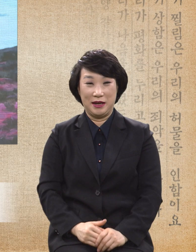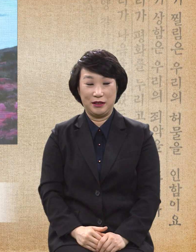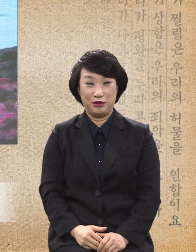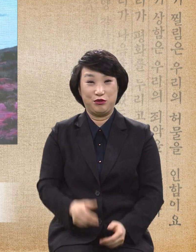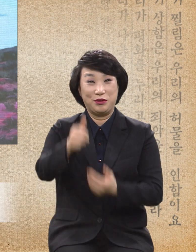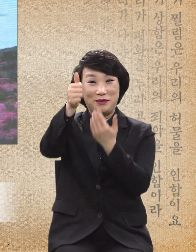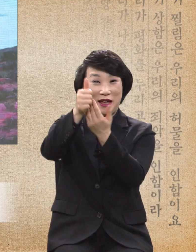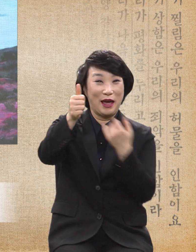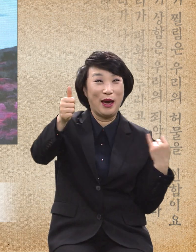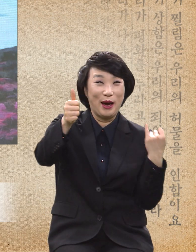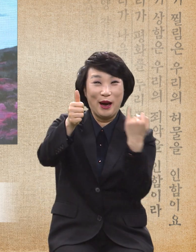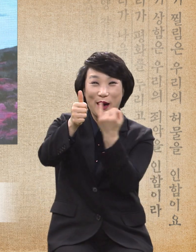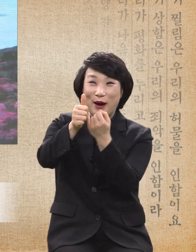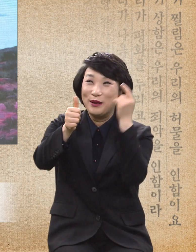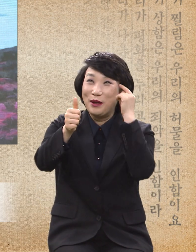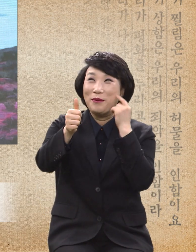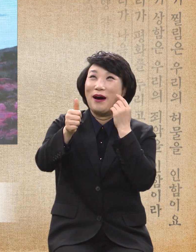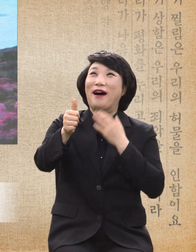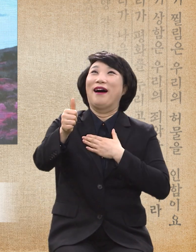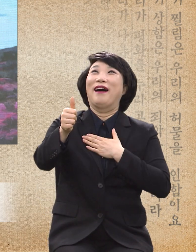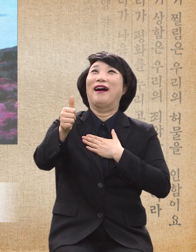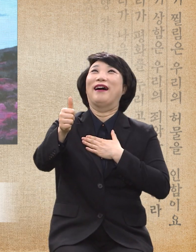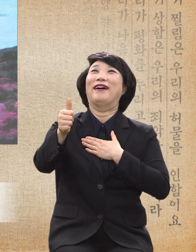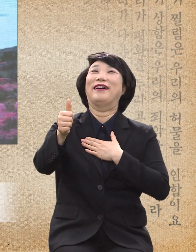이분 앞에 시집간다고 생각해봐.